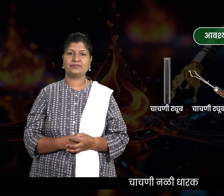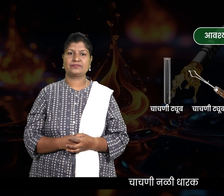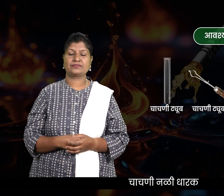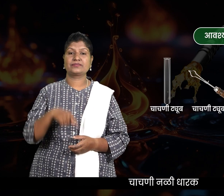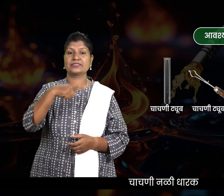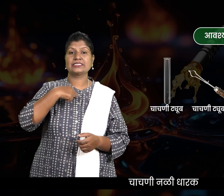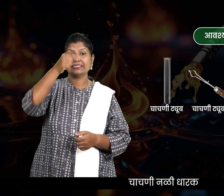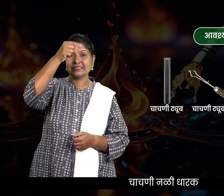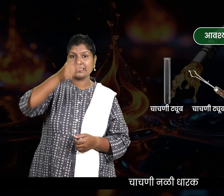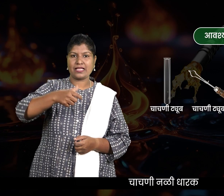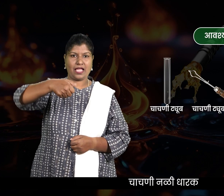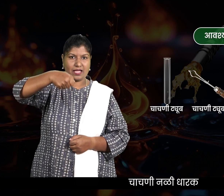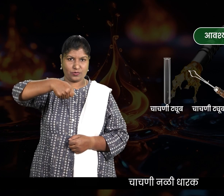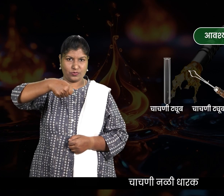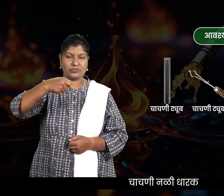चाचणी नळी धारक,